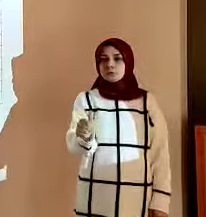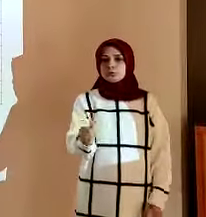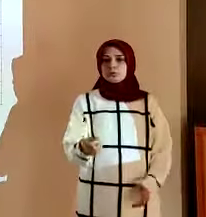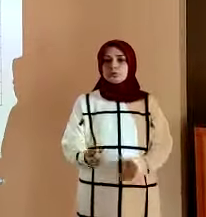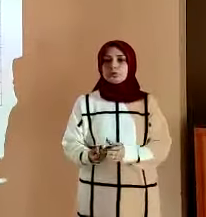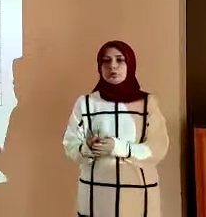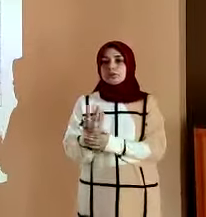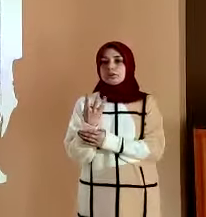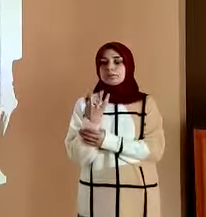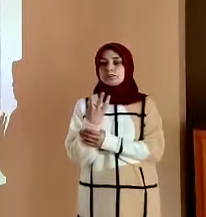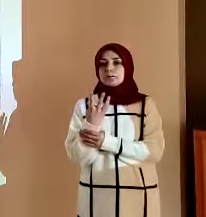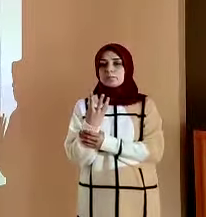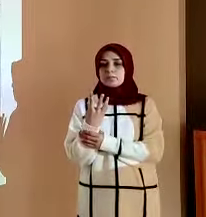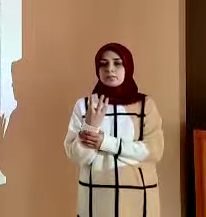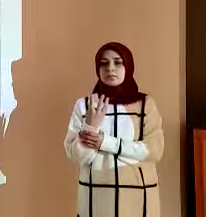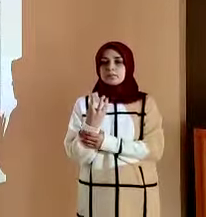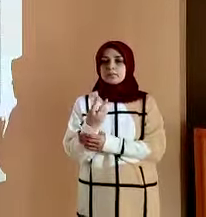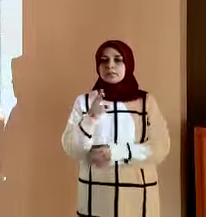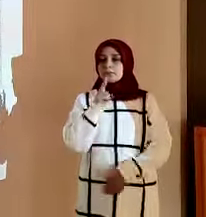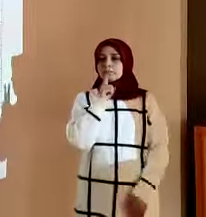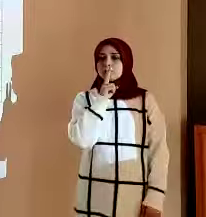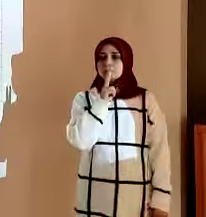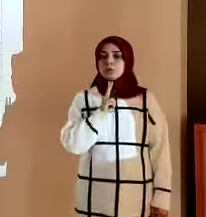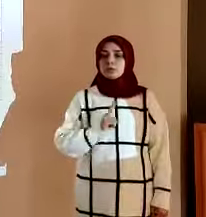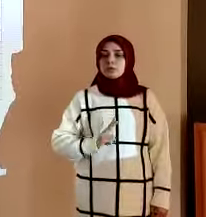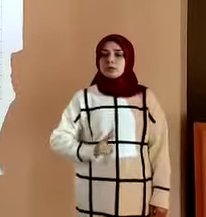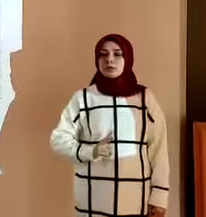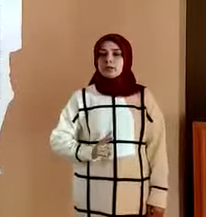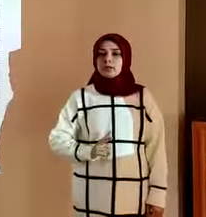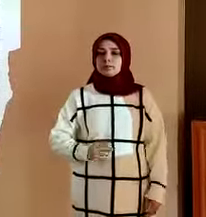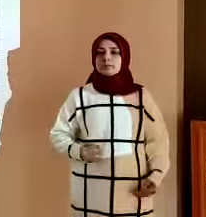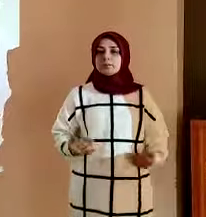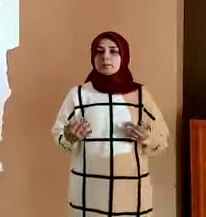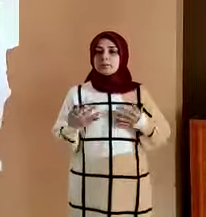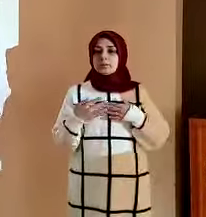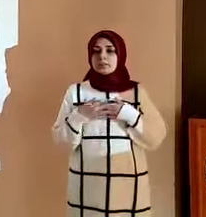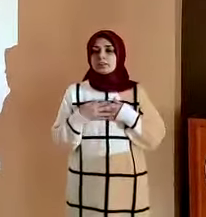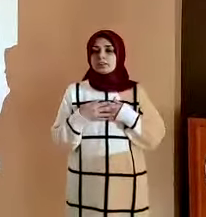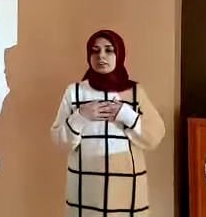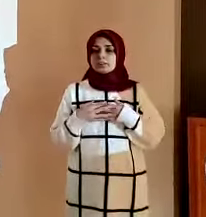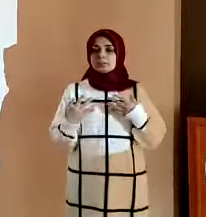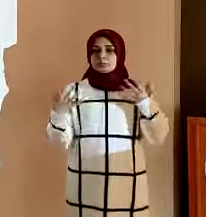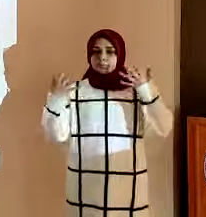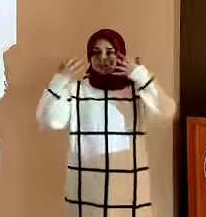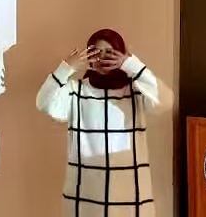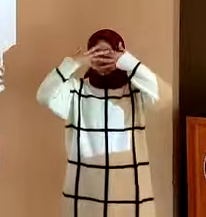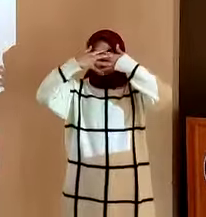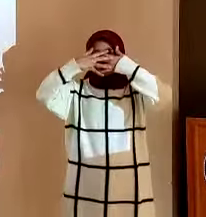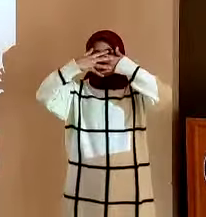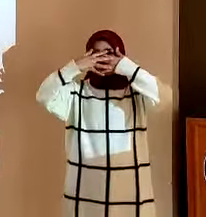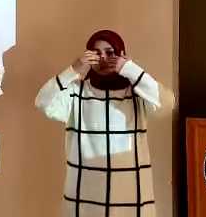gün, sabah, öğle, akşam,